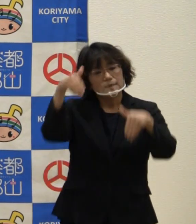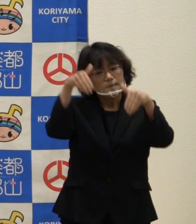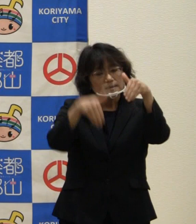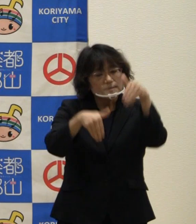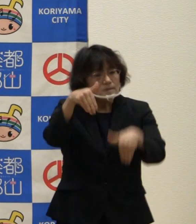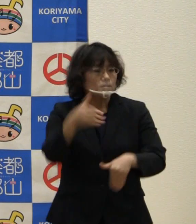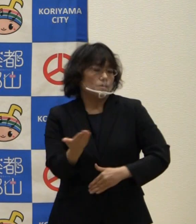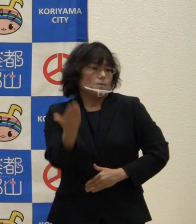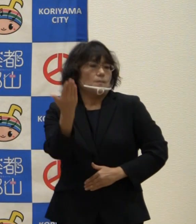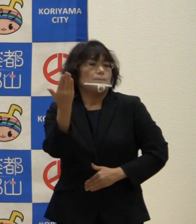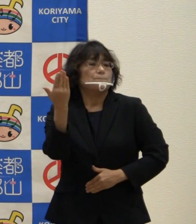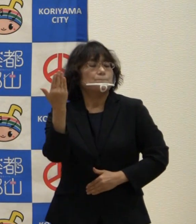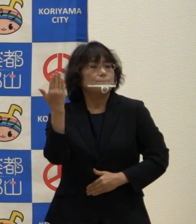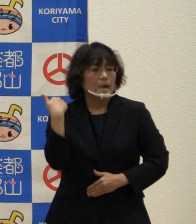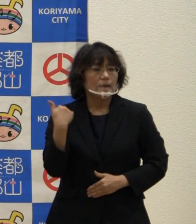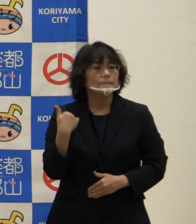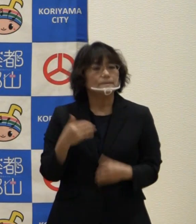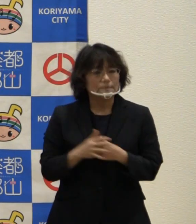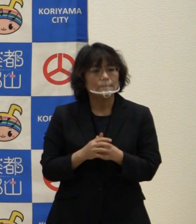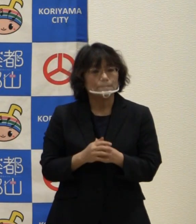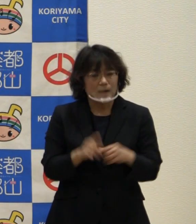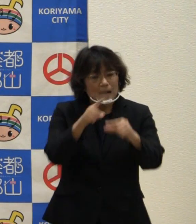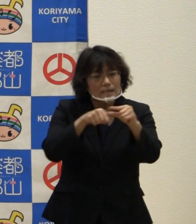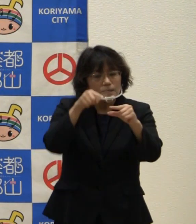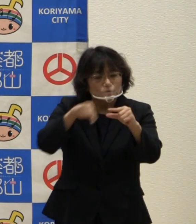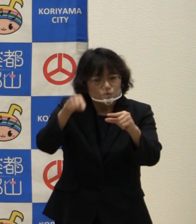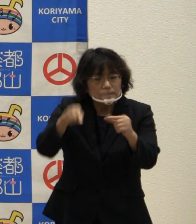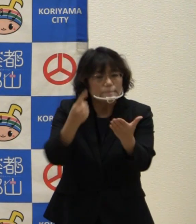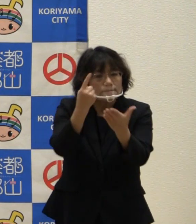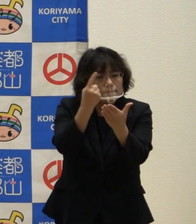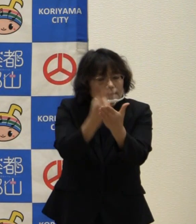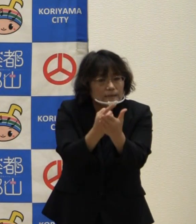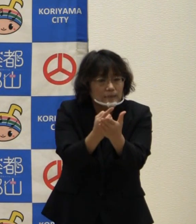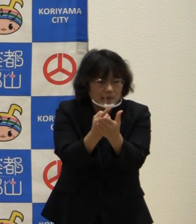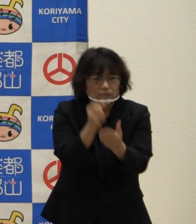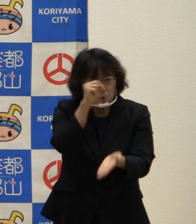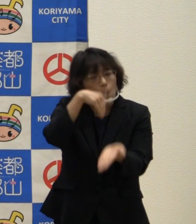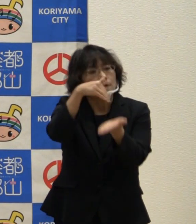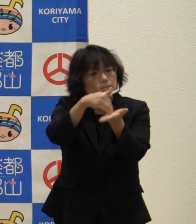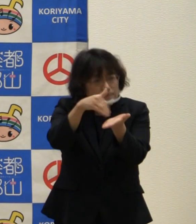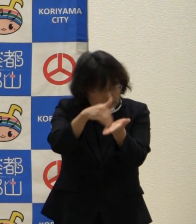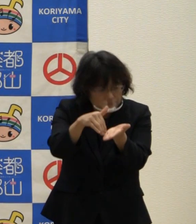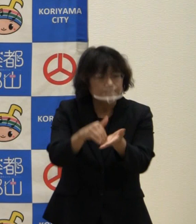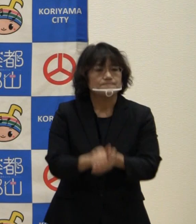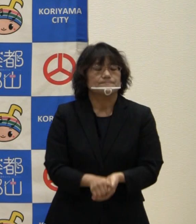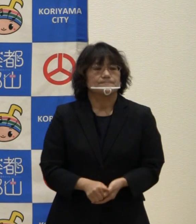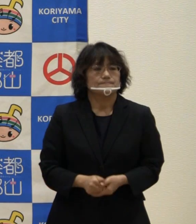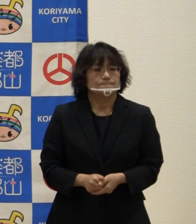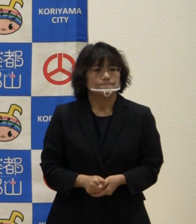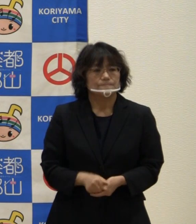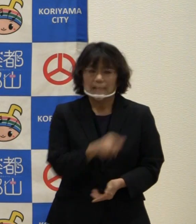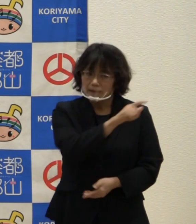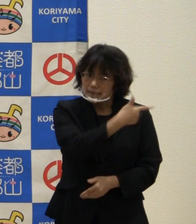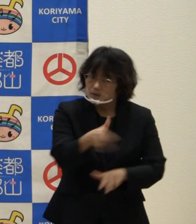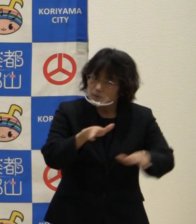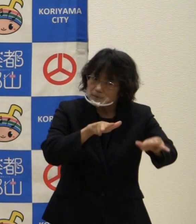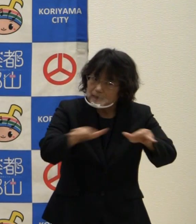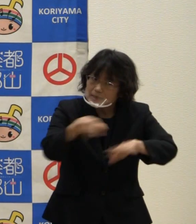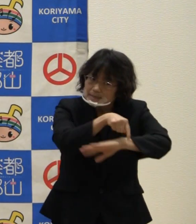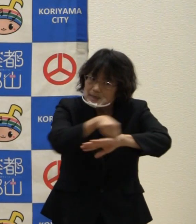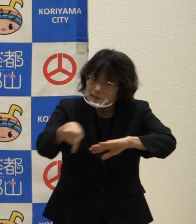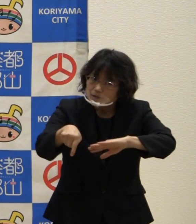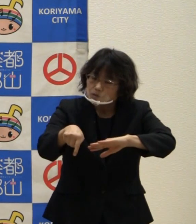っていうことですけれども、その中でも、いろいろ施策を